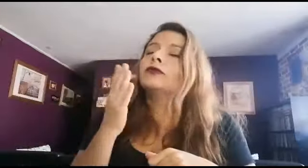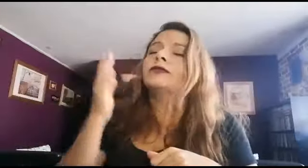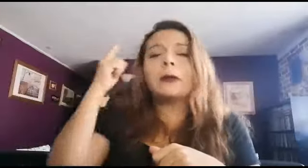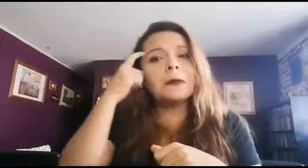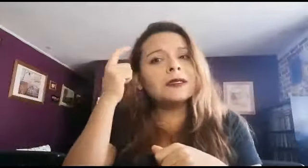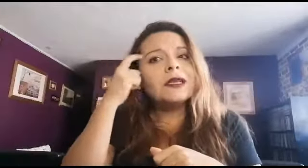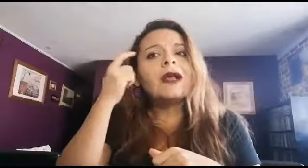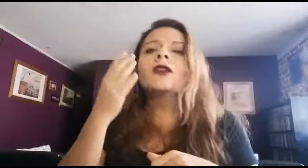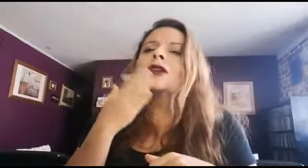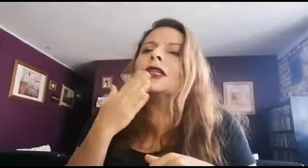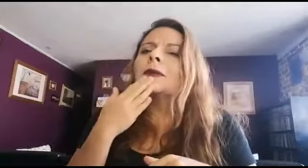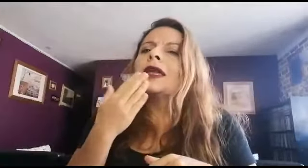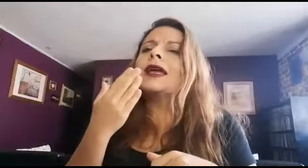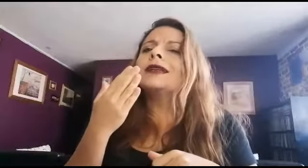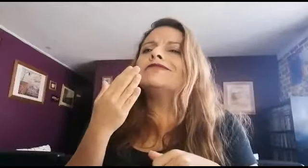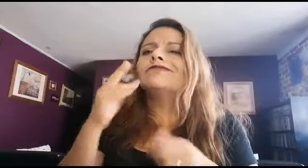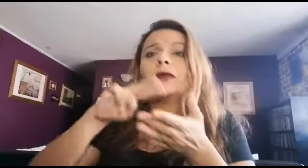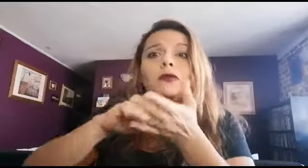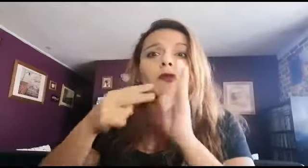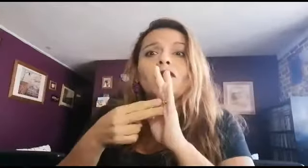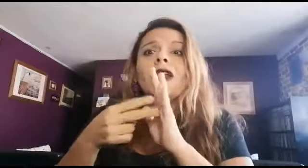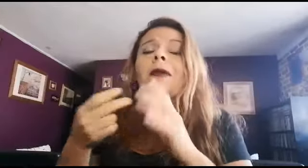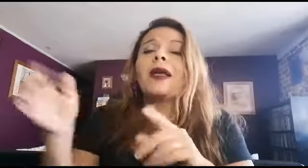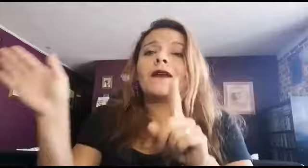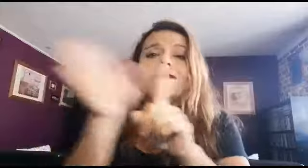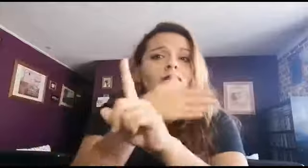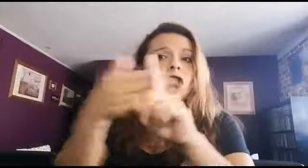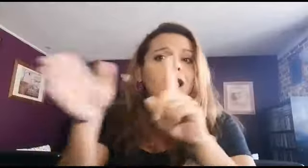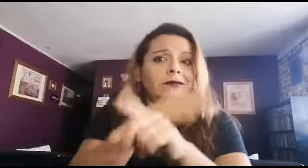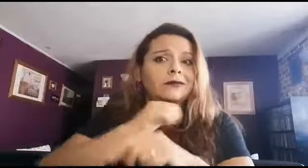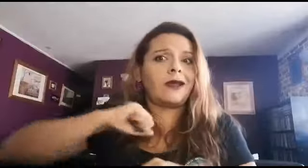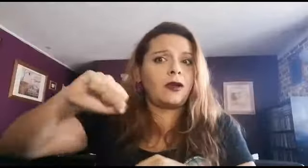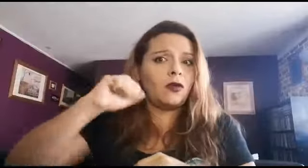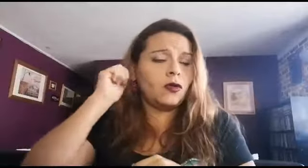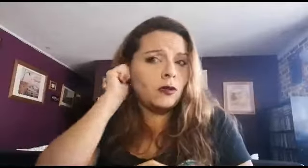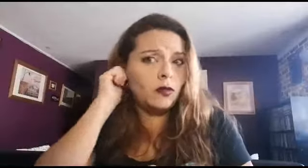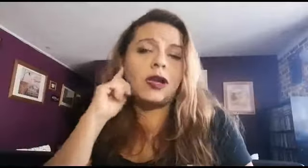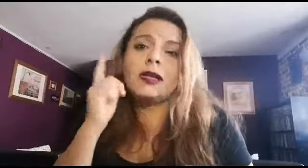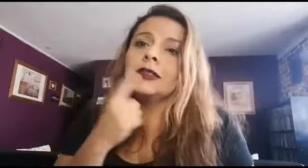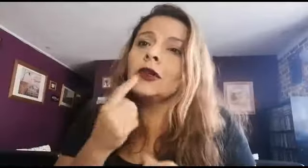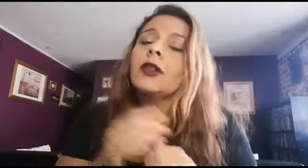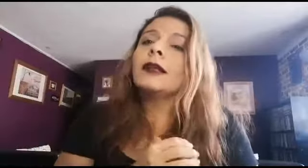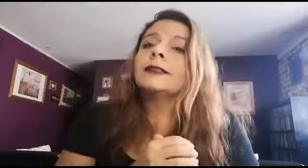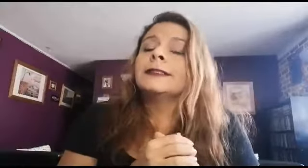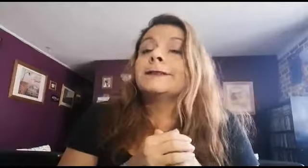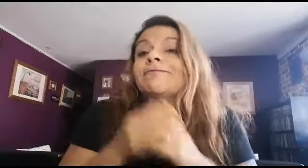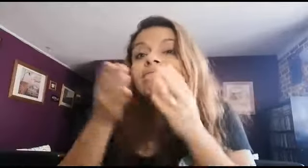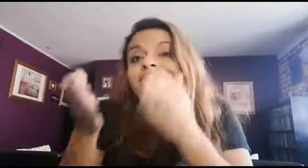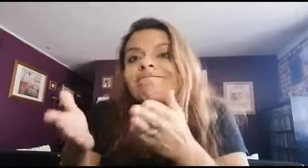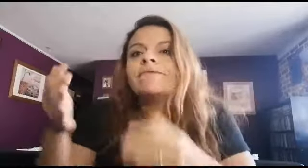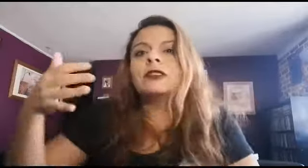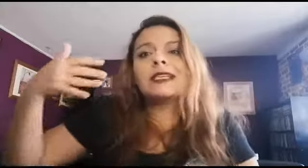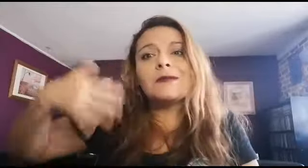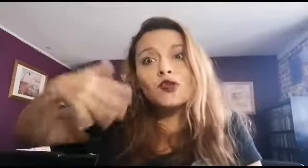necesitamos nosotros estamos pensando en el problema de la violencia que están